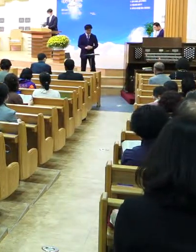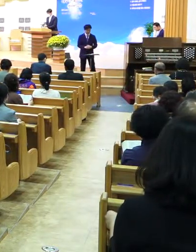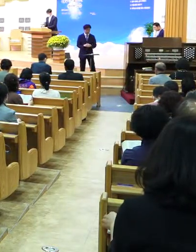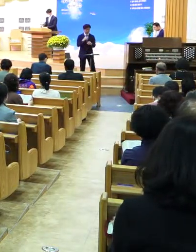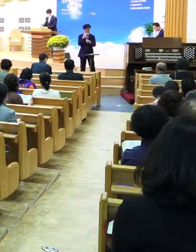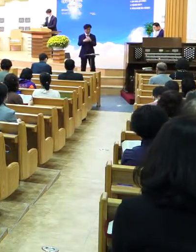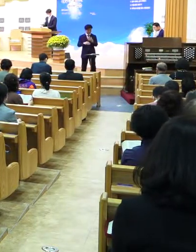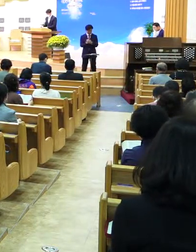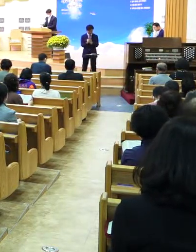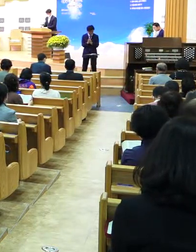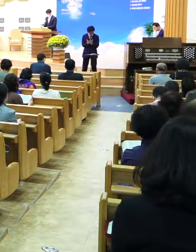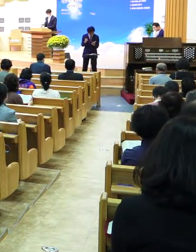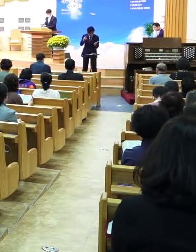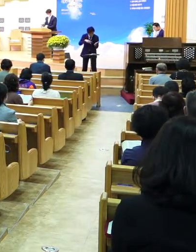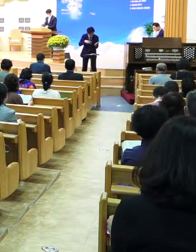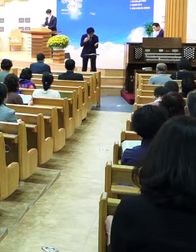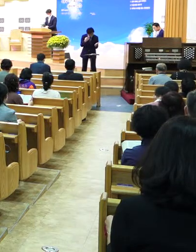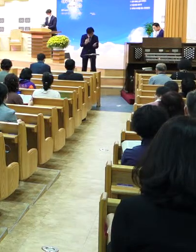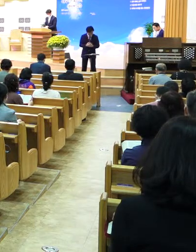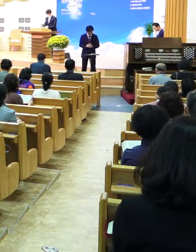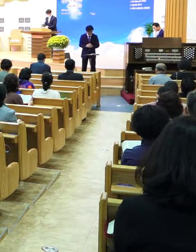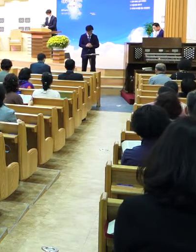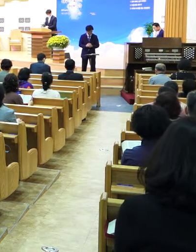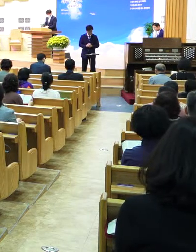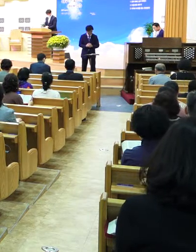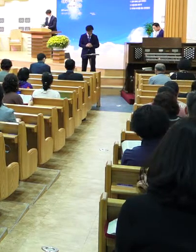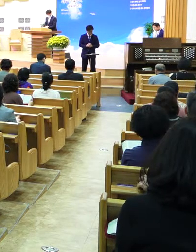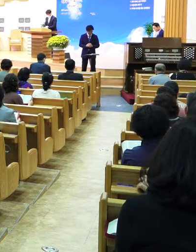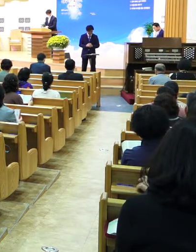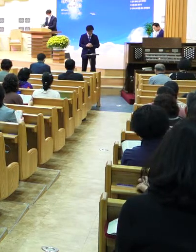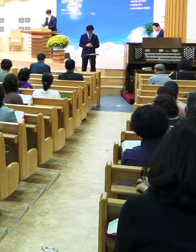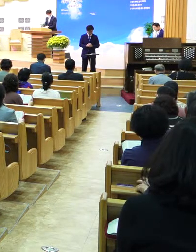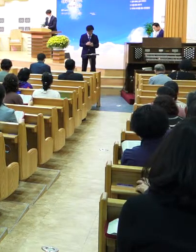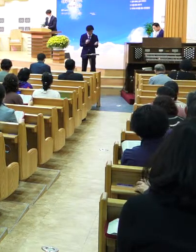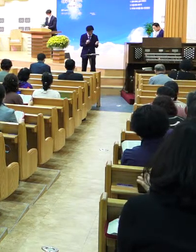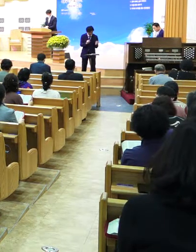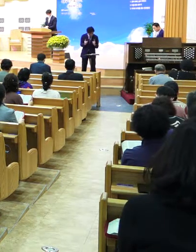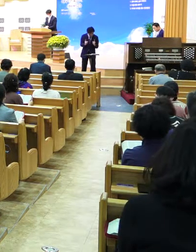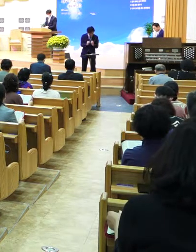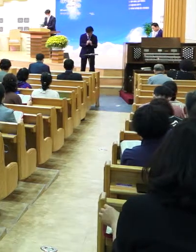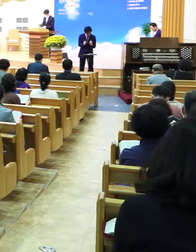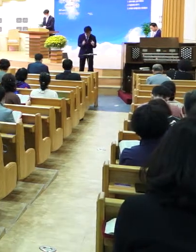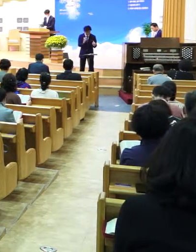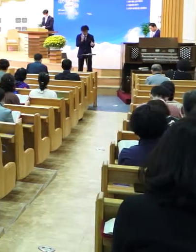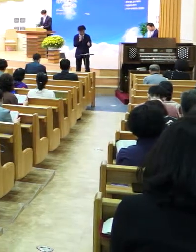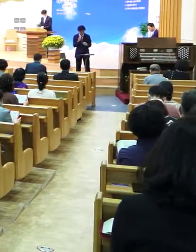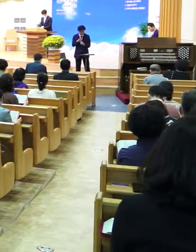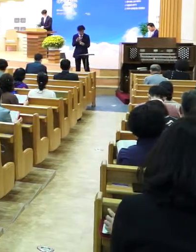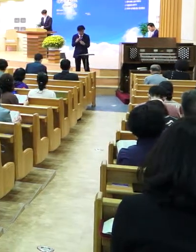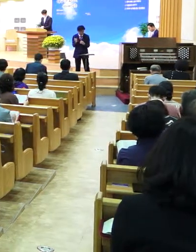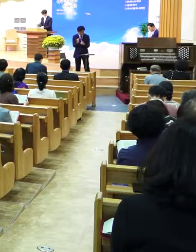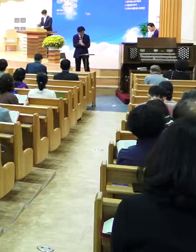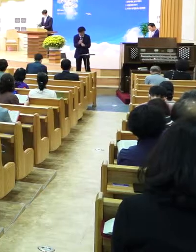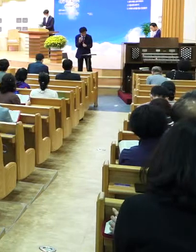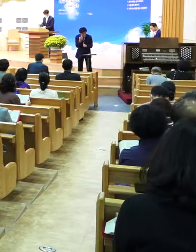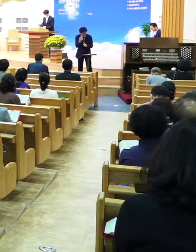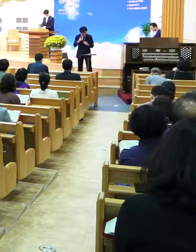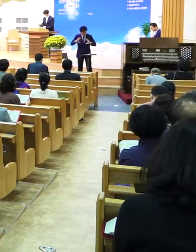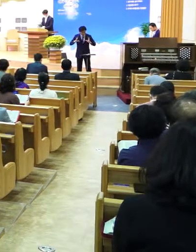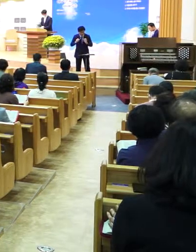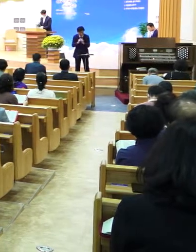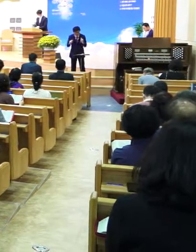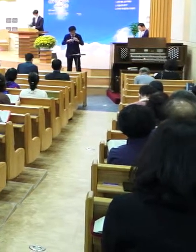하나님의 말씀을 봉독하겠습니다. 나은 사람이 베드로와 요한을 붙잡으니 모든 백성이 크게